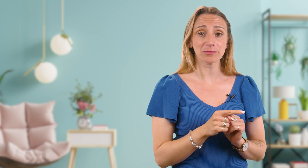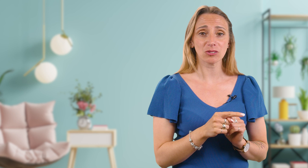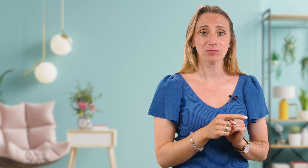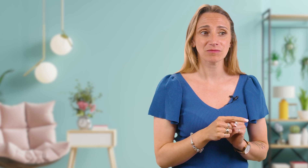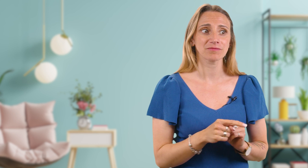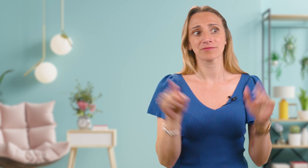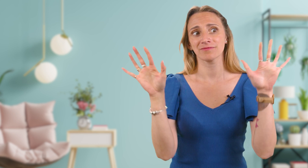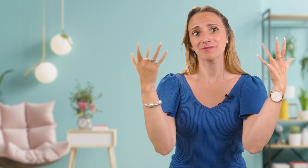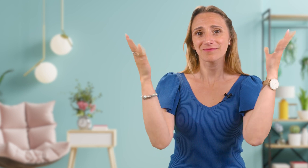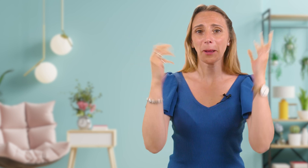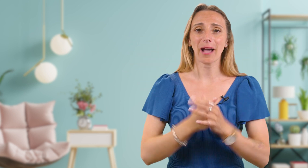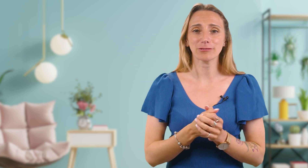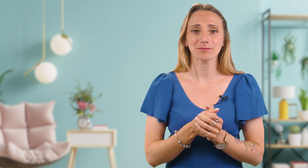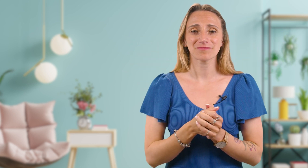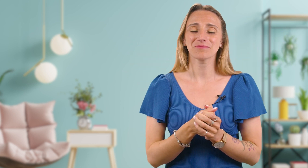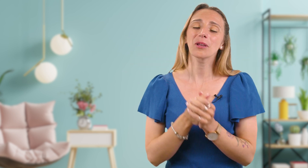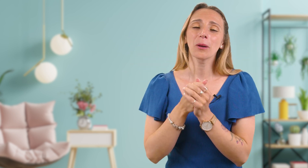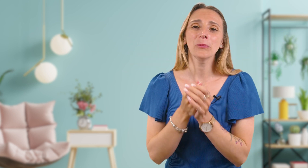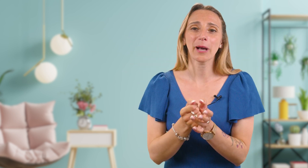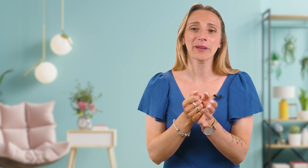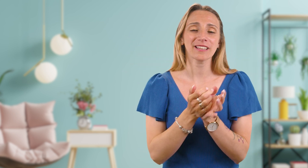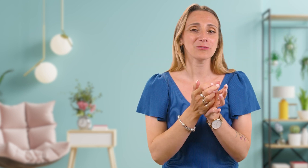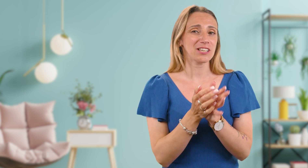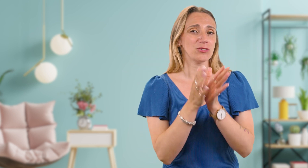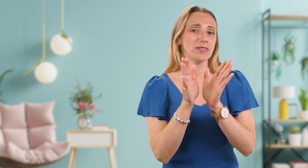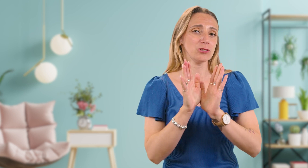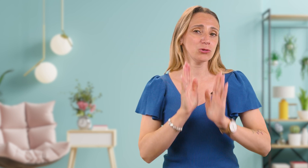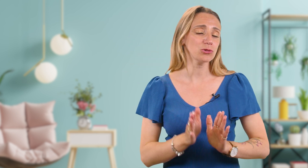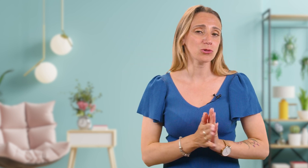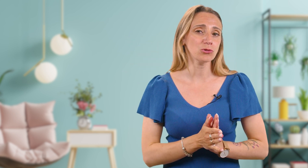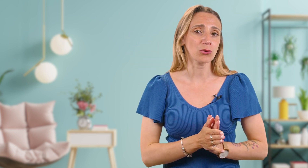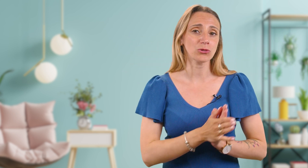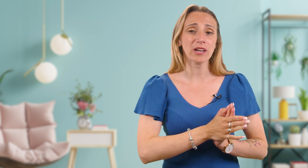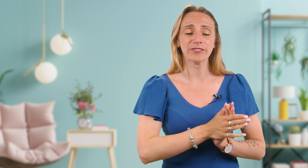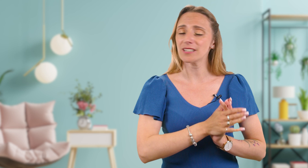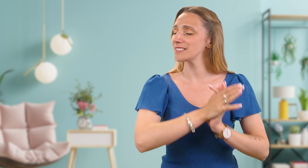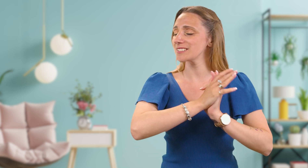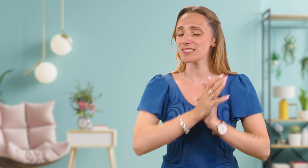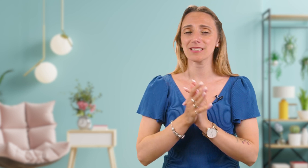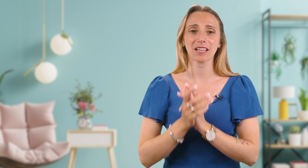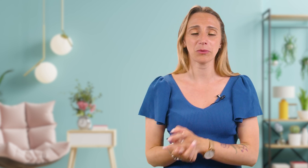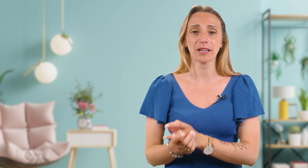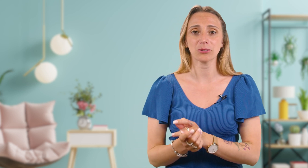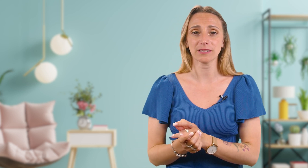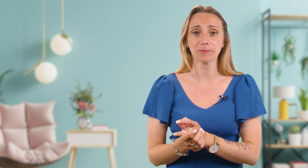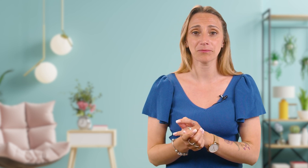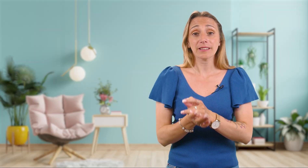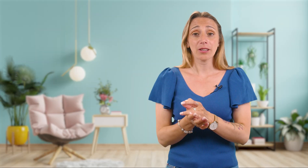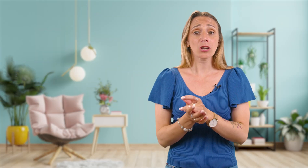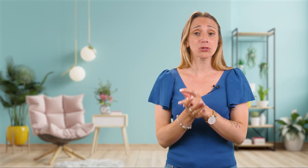réponse, bravo. Mais après, si vous avez donné juste le nom de la ville, c'est très bien aussi. Et d'ailleurs, je